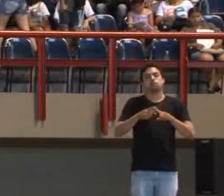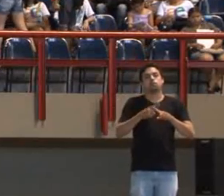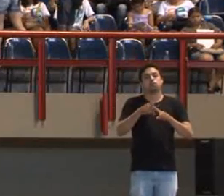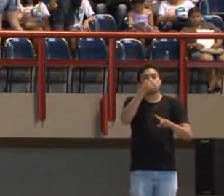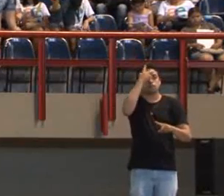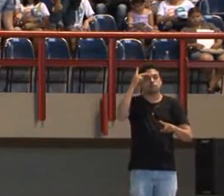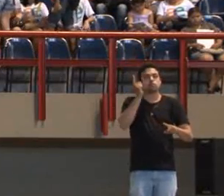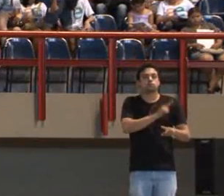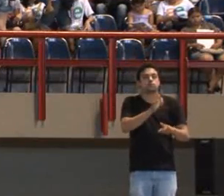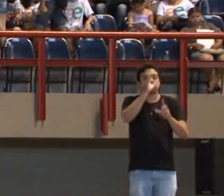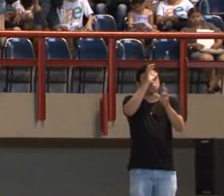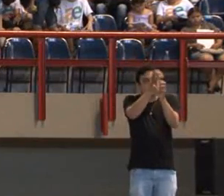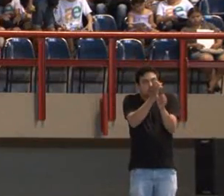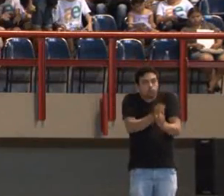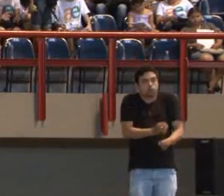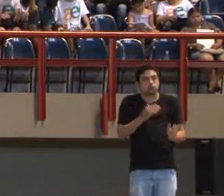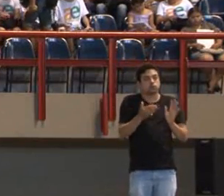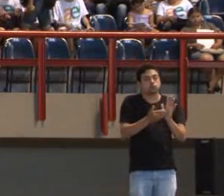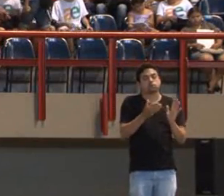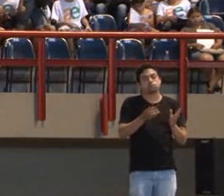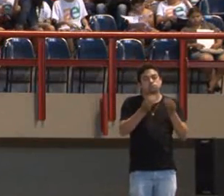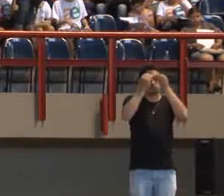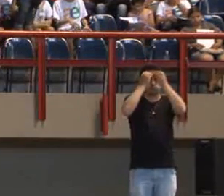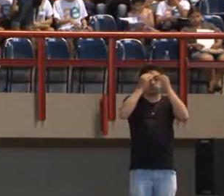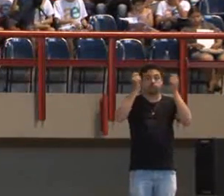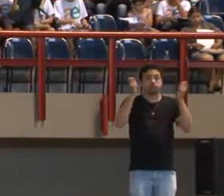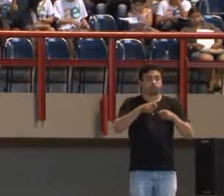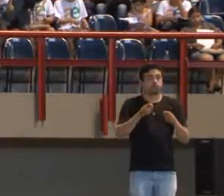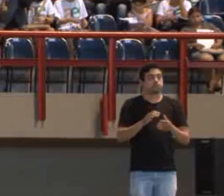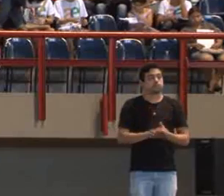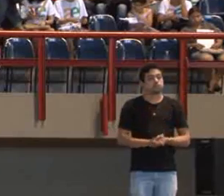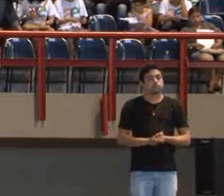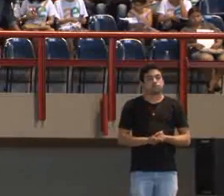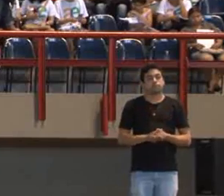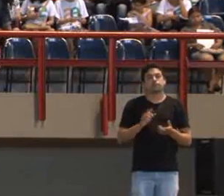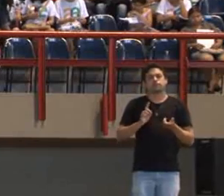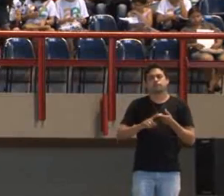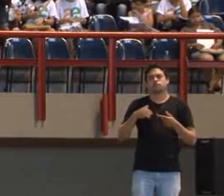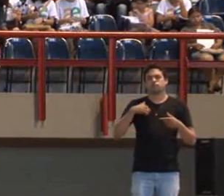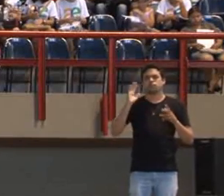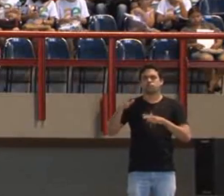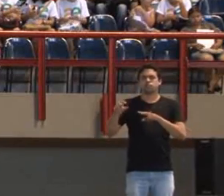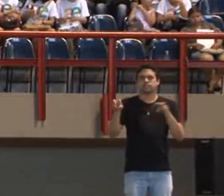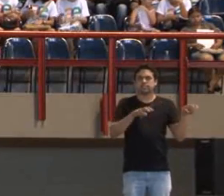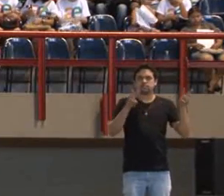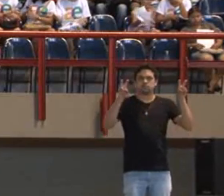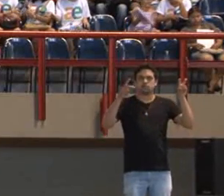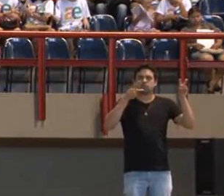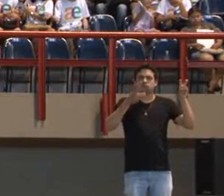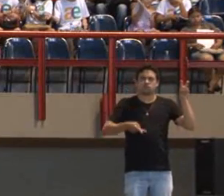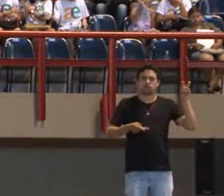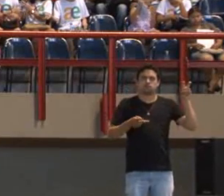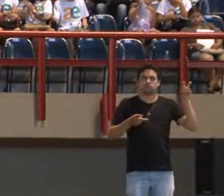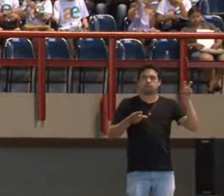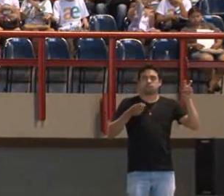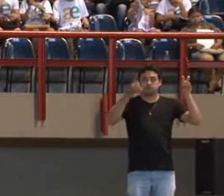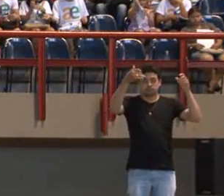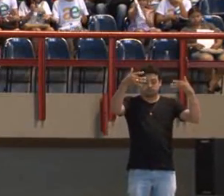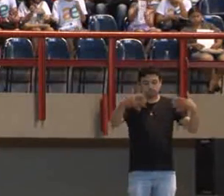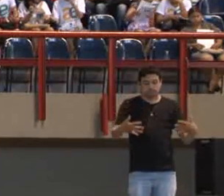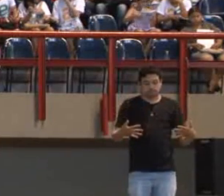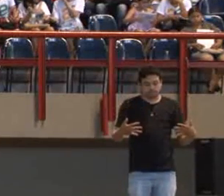consegue tirar aquilo da sua cabeça. Aí, antes de começar a aula, eu queria só dizer uma frase que eu vi essa semana e eu achei fundamental, que diz